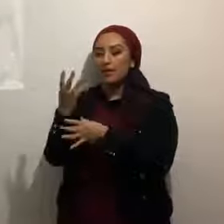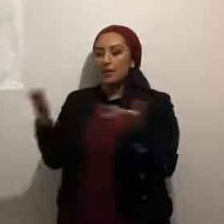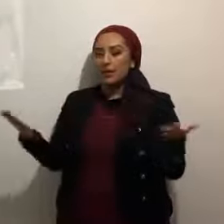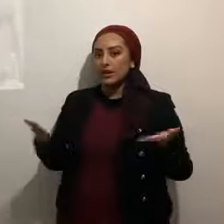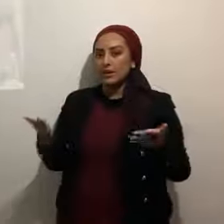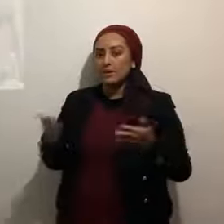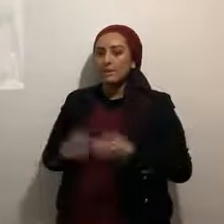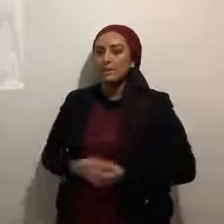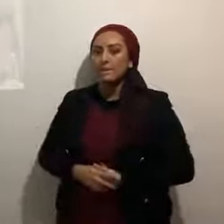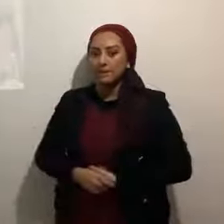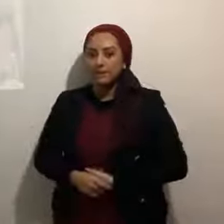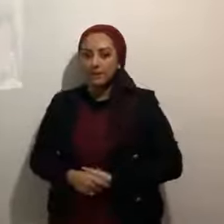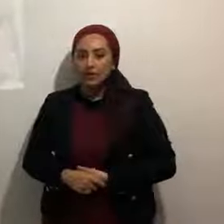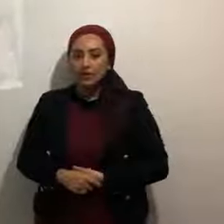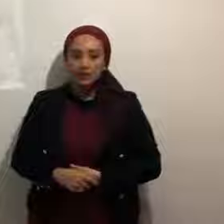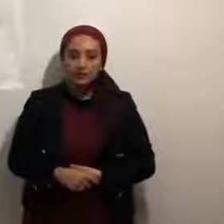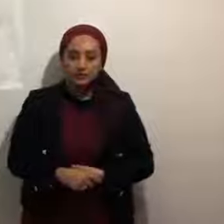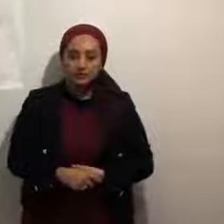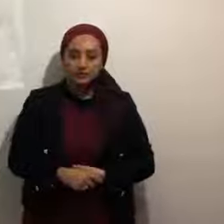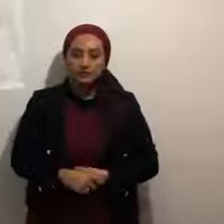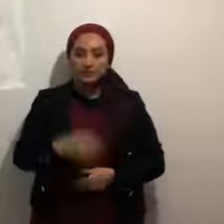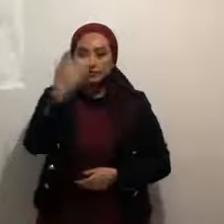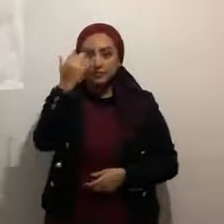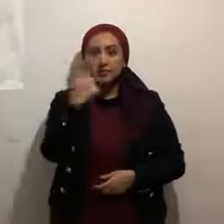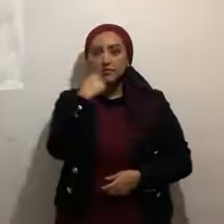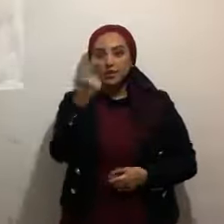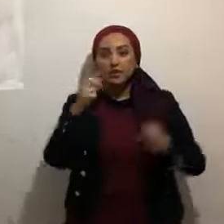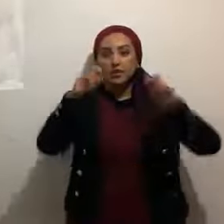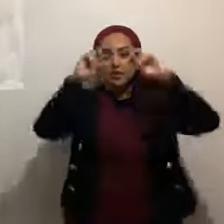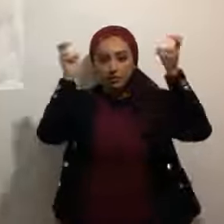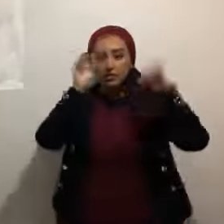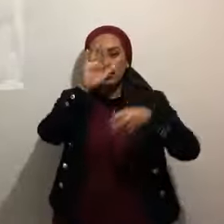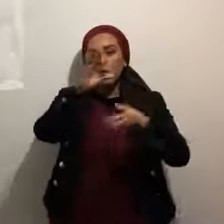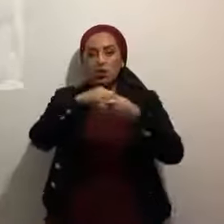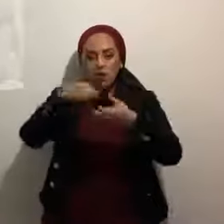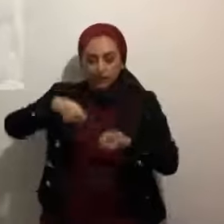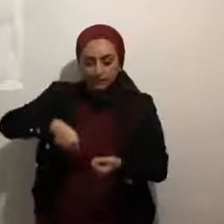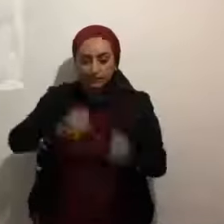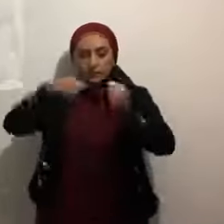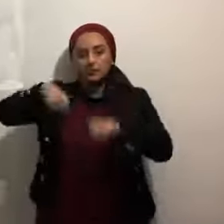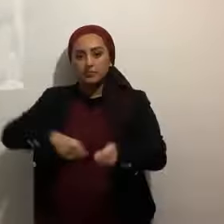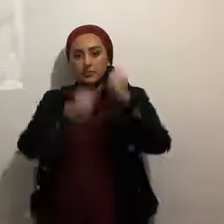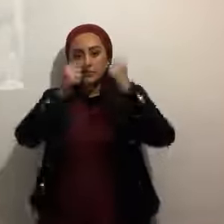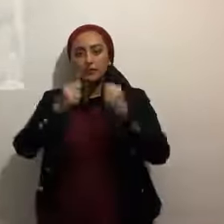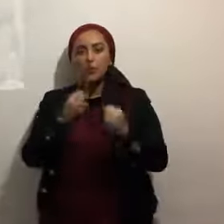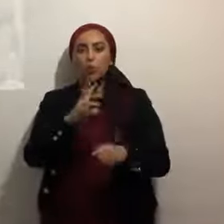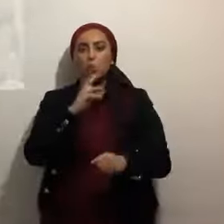tierra. Por eso le titulé Cava tu pozo. Ahora, explico esto, amados aquí.